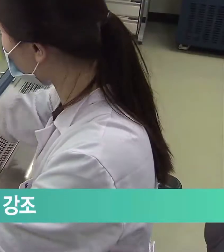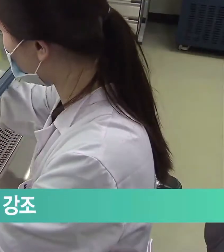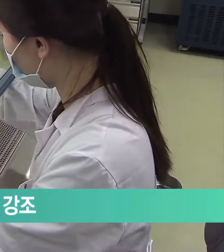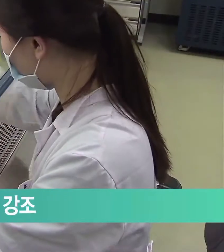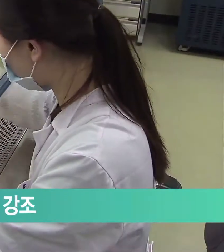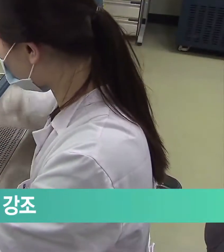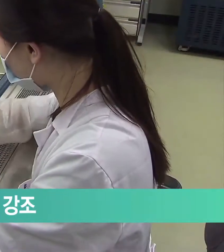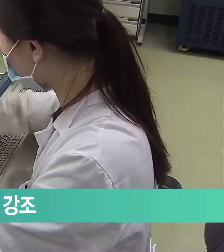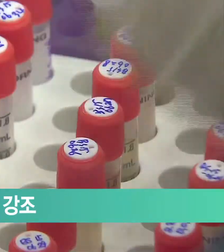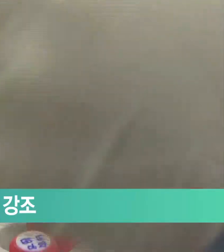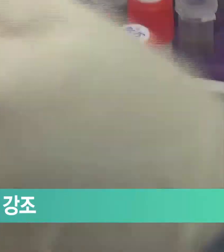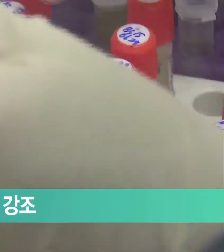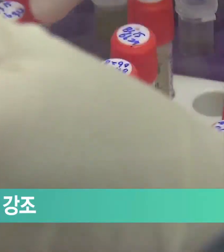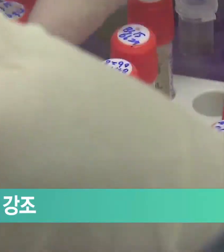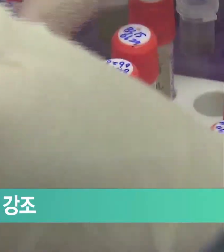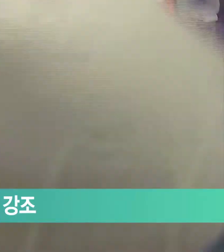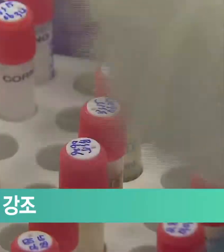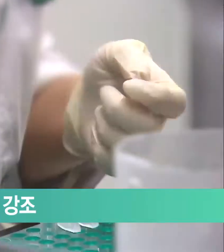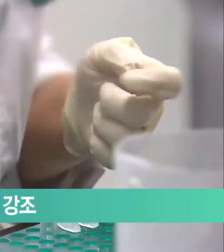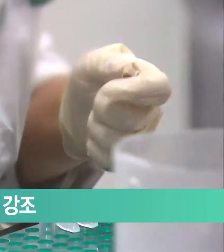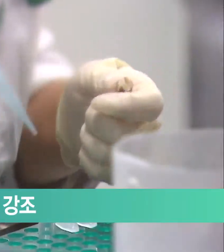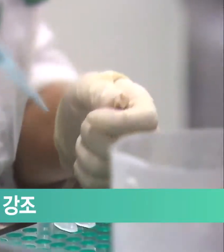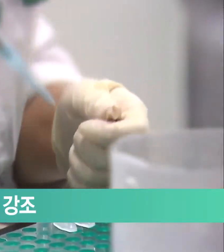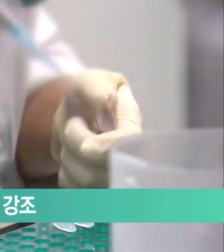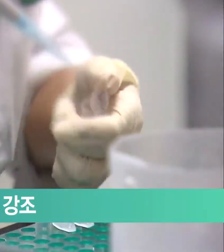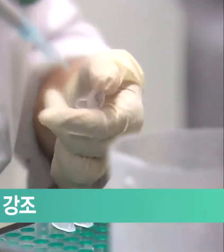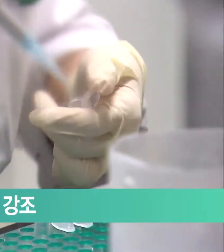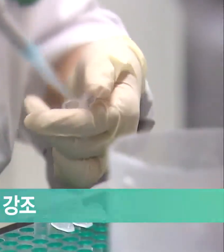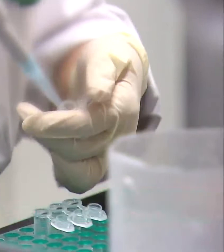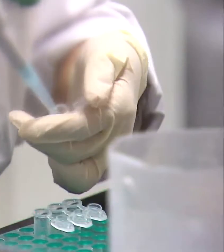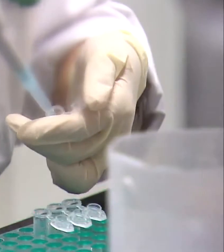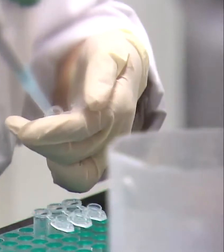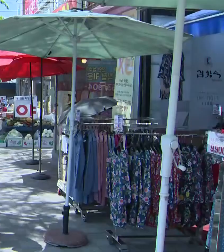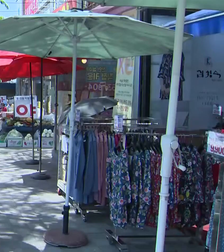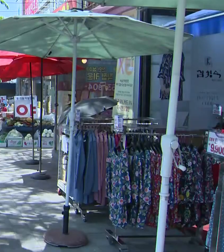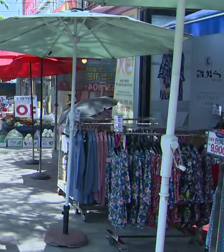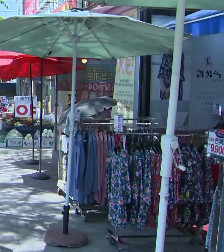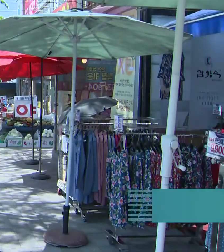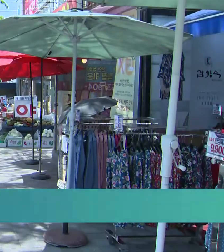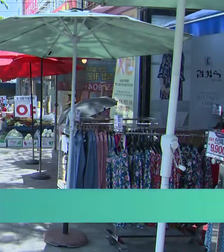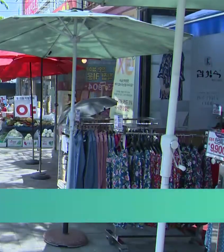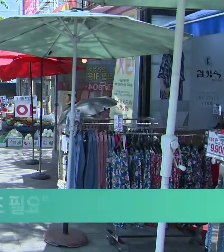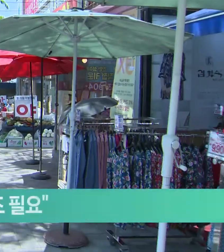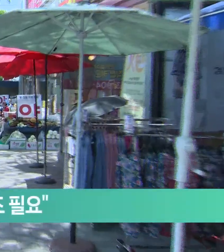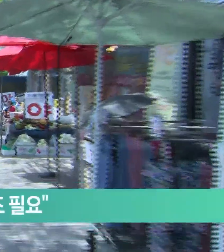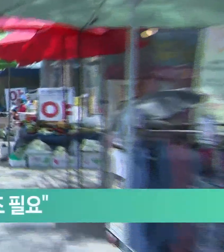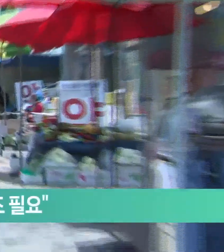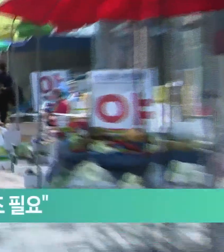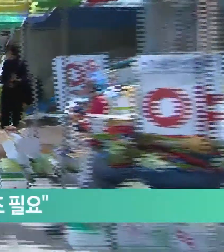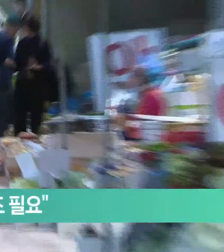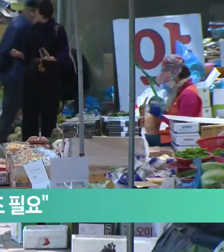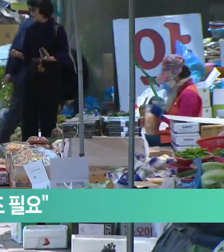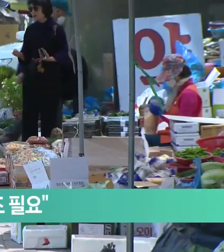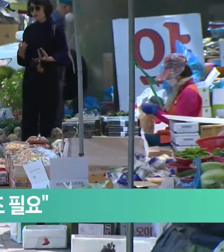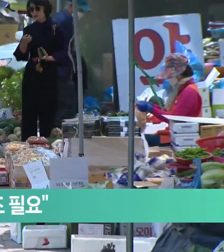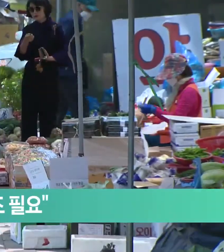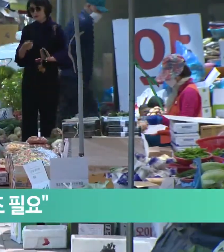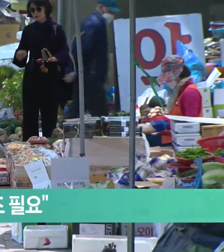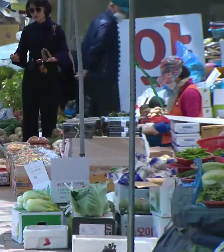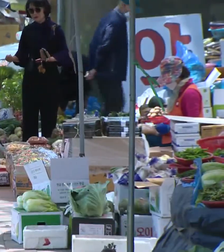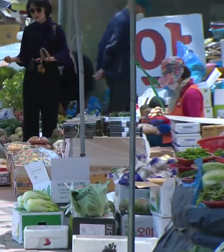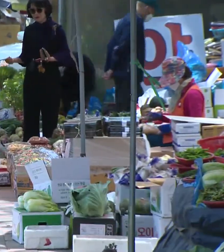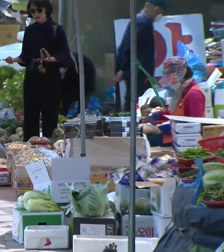감염병 피해 사각지대 해소 등 일상성 회복을 위한 노력도 제시했습니다. 이를 위해서는 일상에서 도민들의 협조가